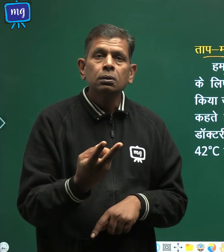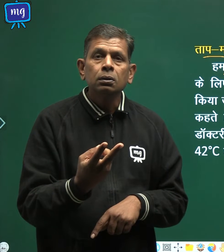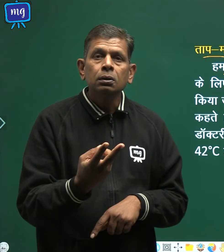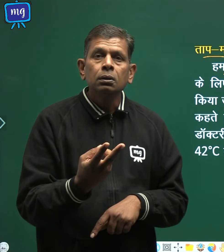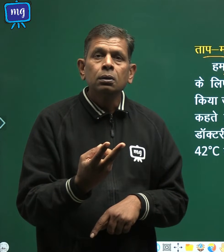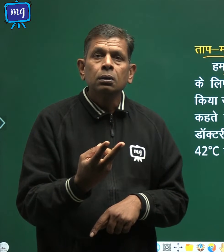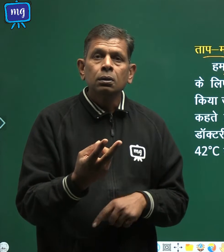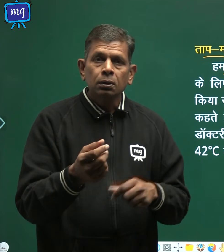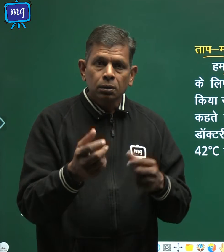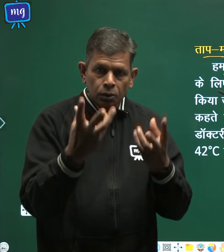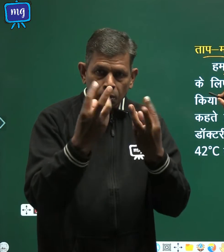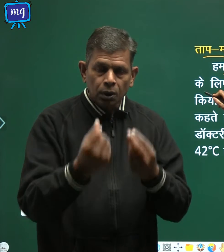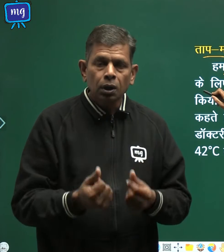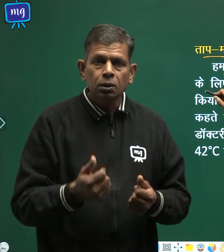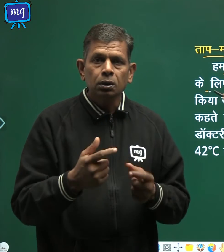ज्ञात करने के लिए